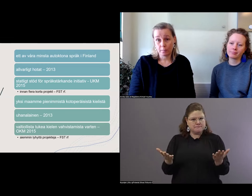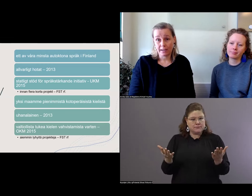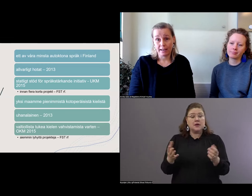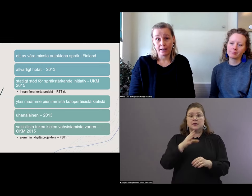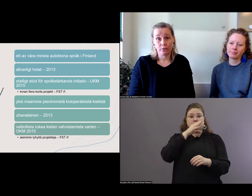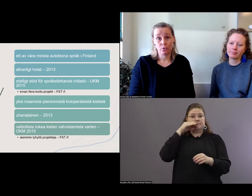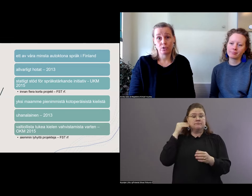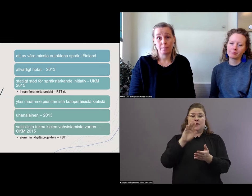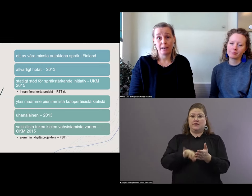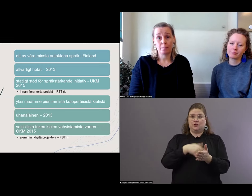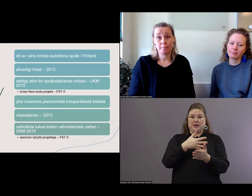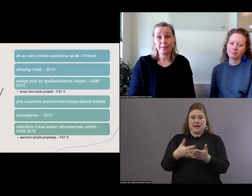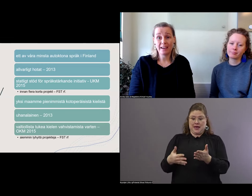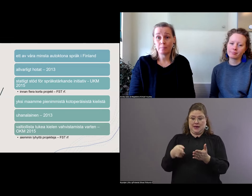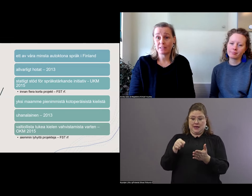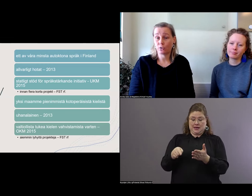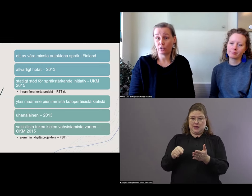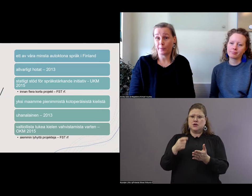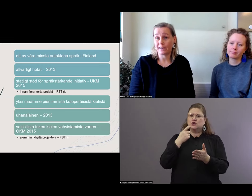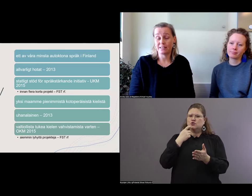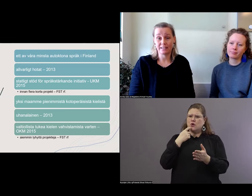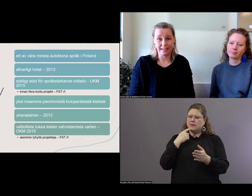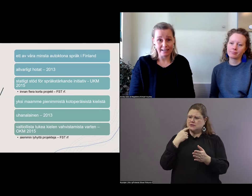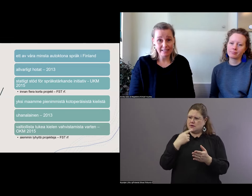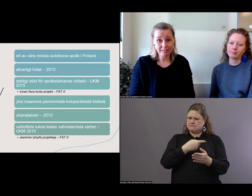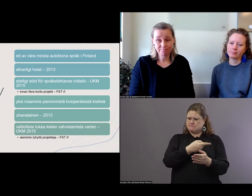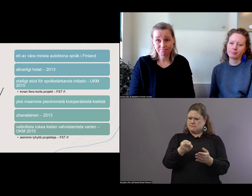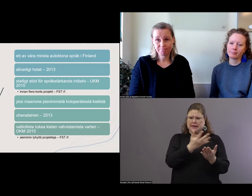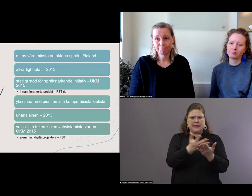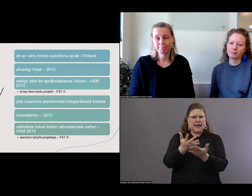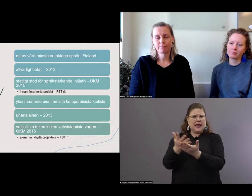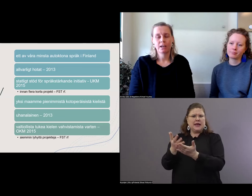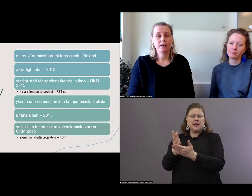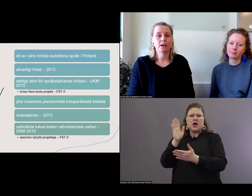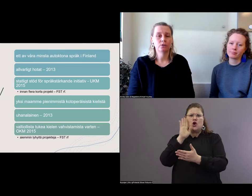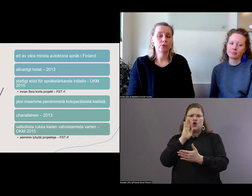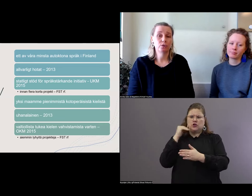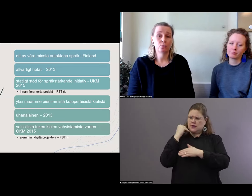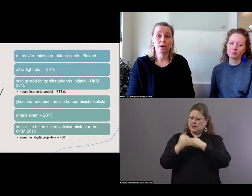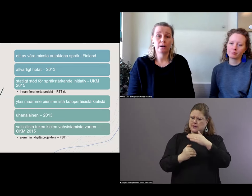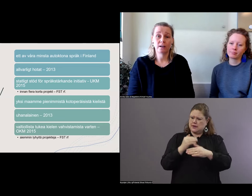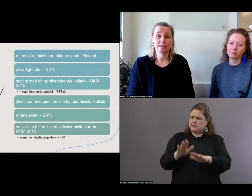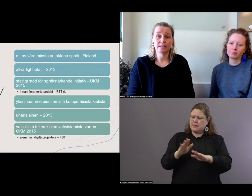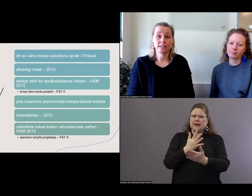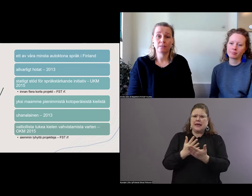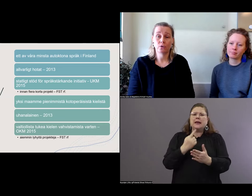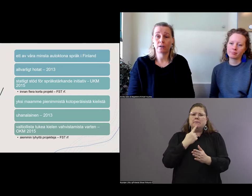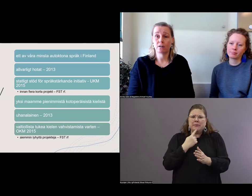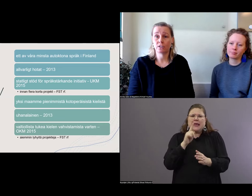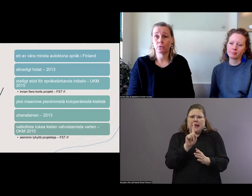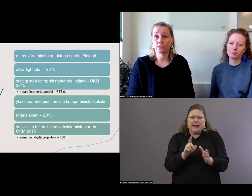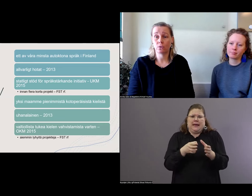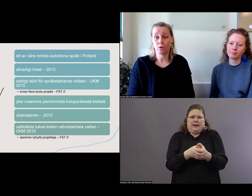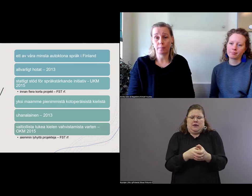Suomenruotsalainen viittomakielihän on yksi meidän maamme pienimmistä kotoperäisistä kielistä ja todettu uhanalaiseksi